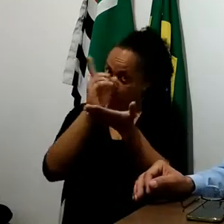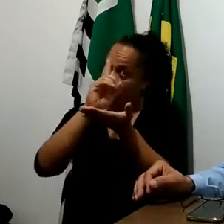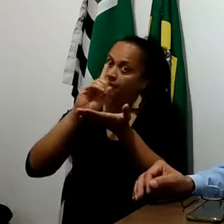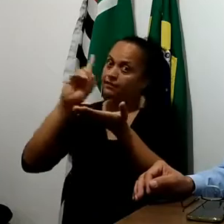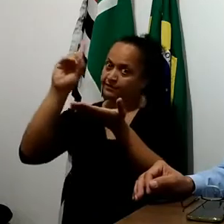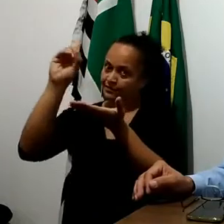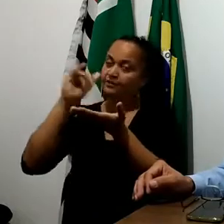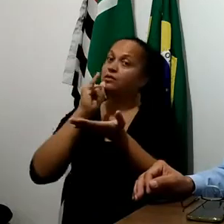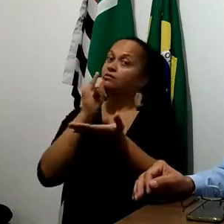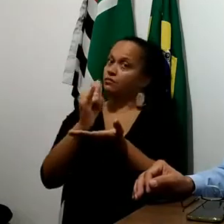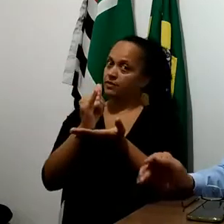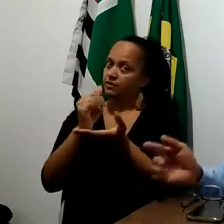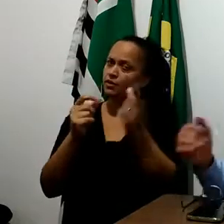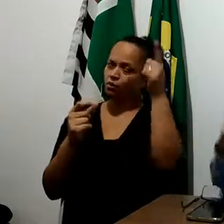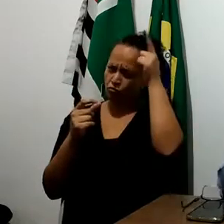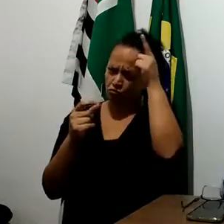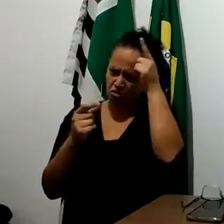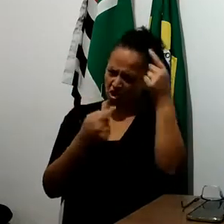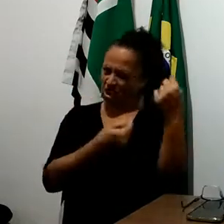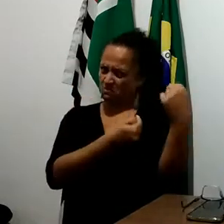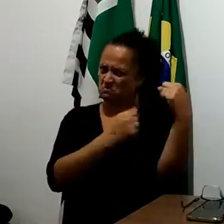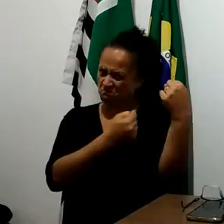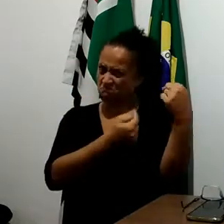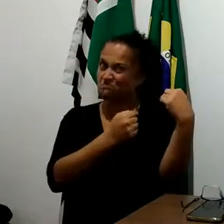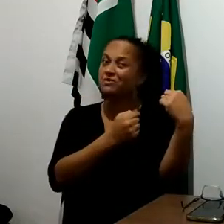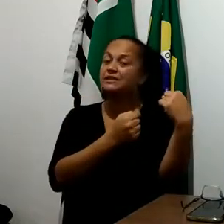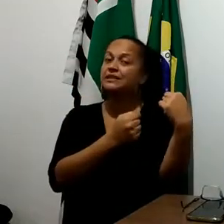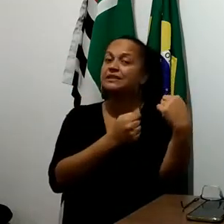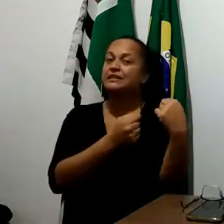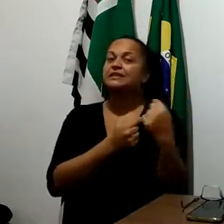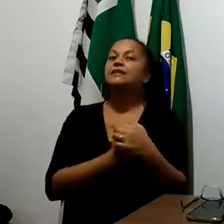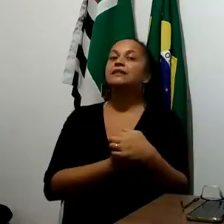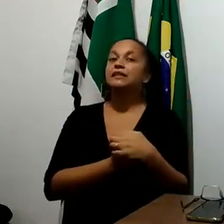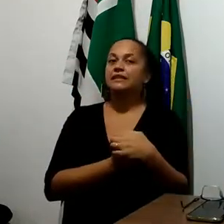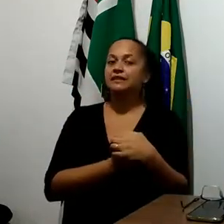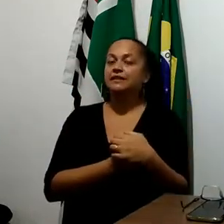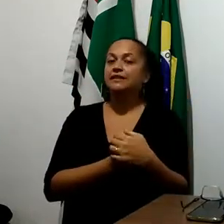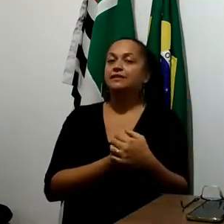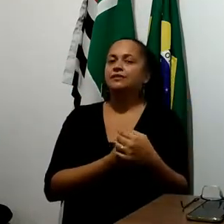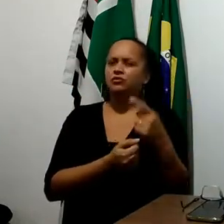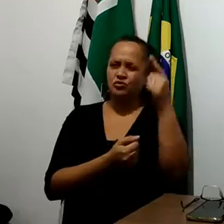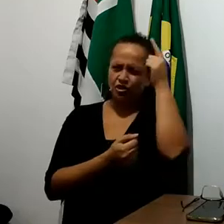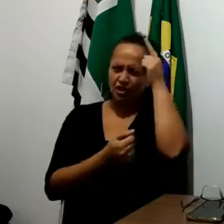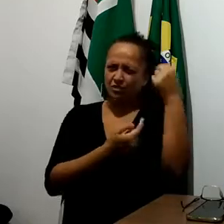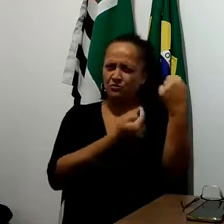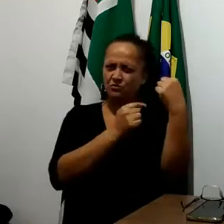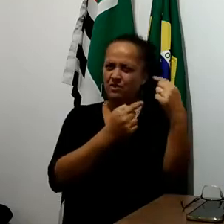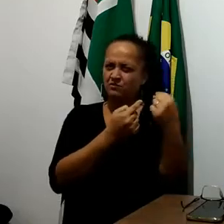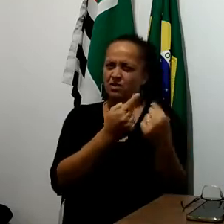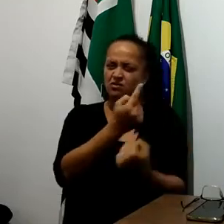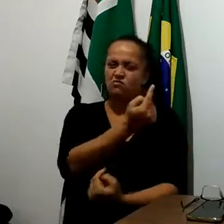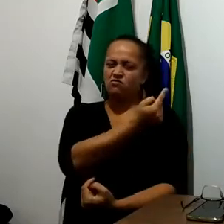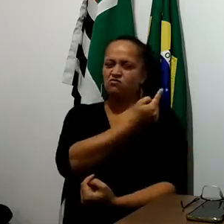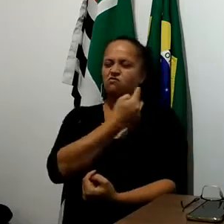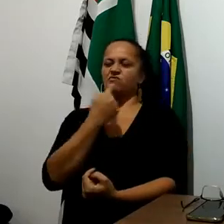diz que o diabo, nosso adversário, ele fica bramindo como um